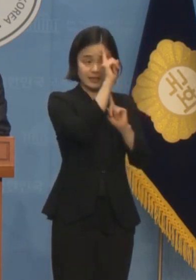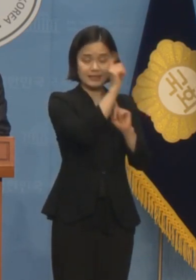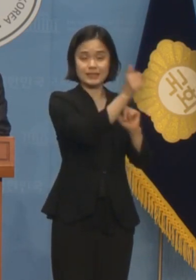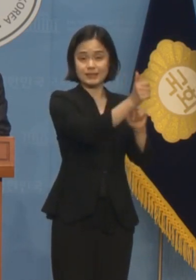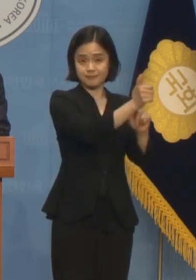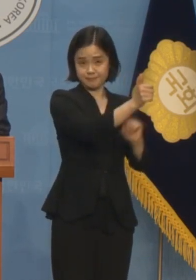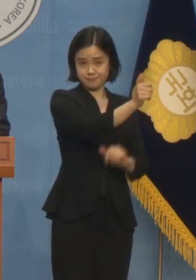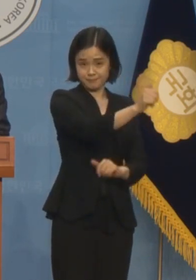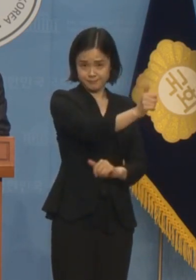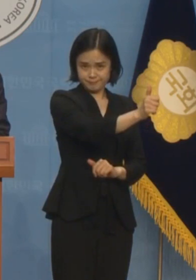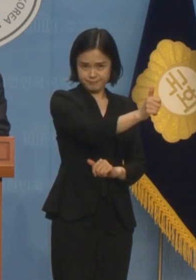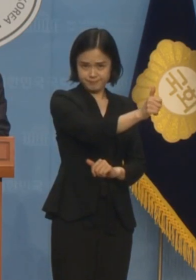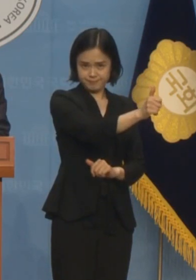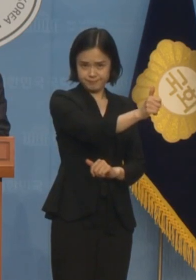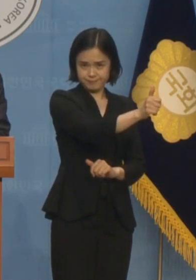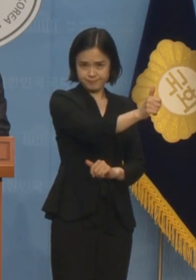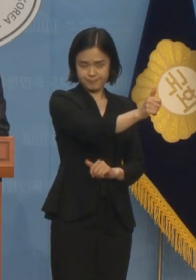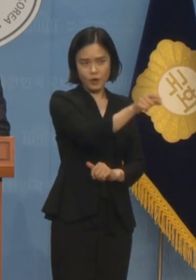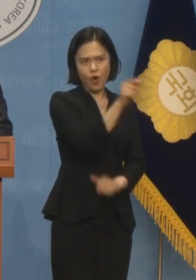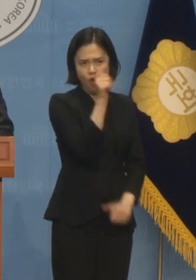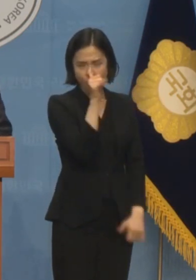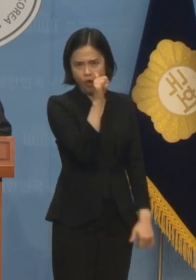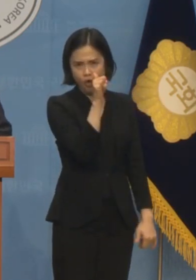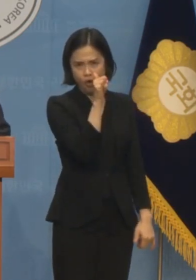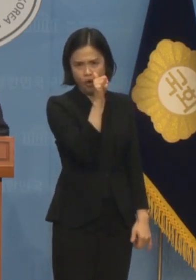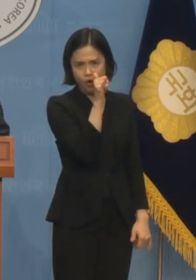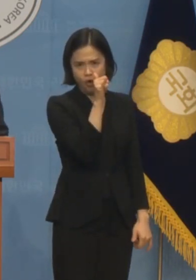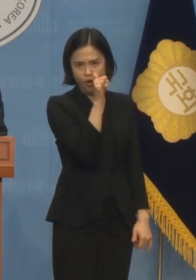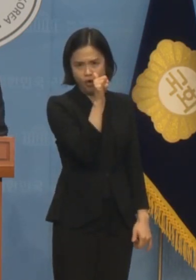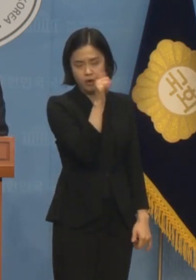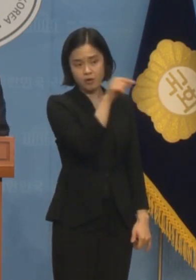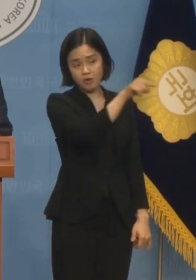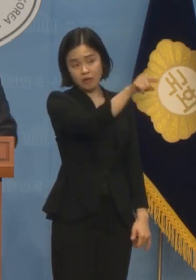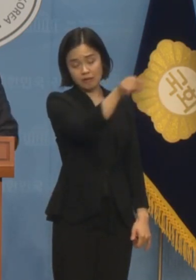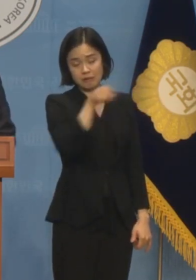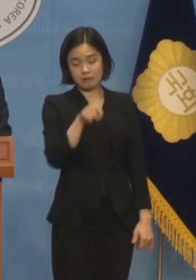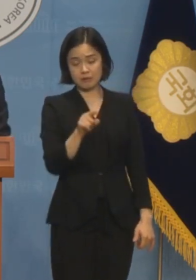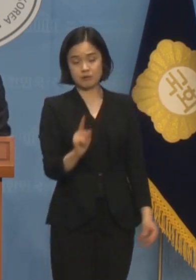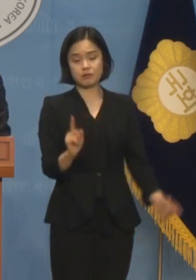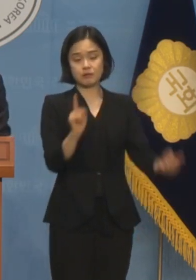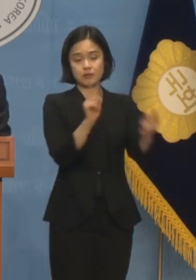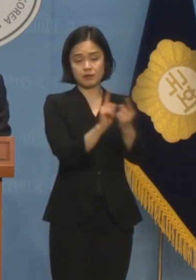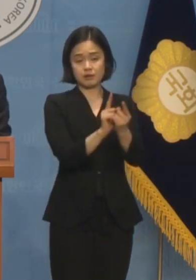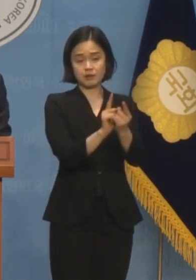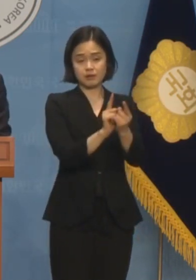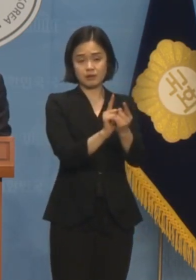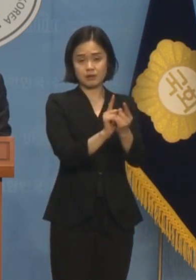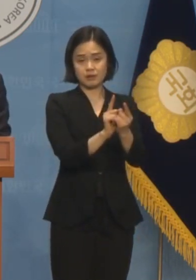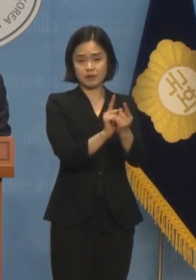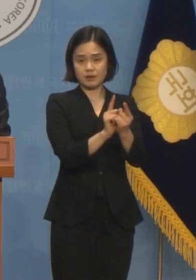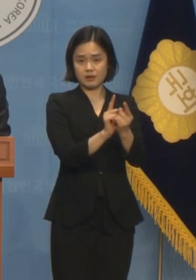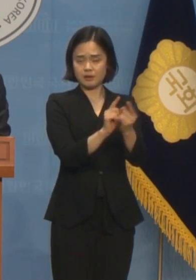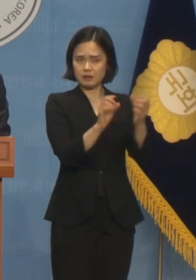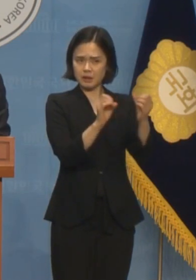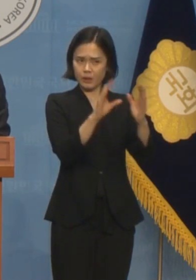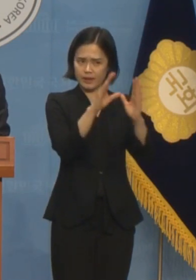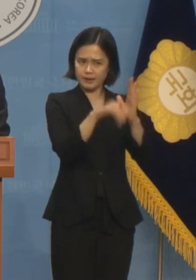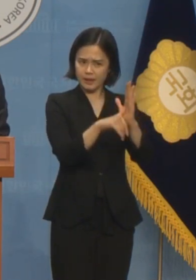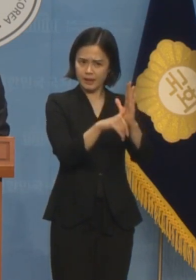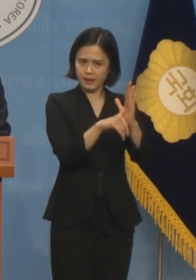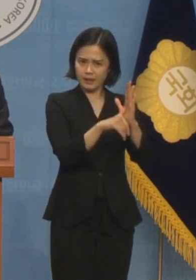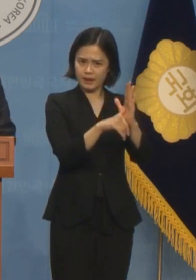씨가 있었다는 겁니다. 대화 당시 만남이 성사되지 않았다 하더라도 이들이 이후